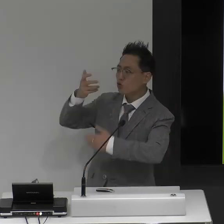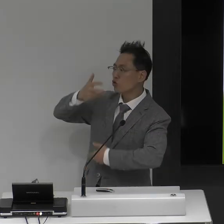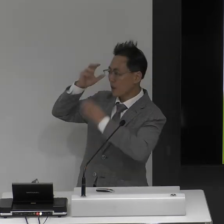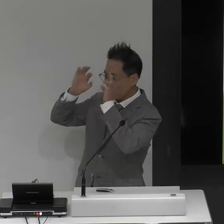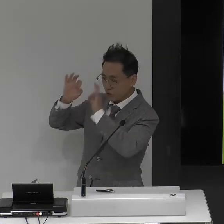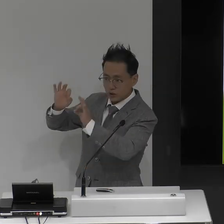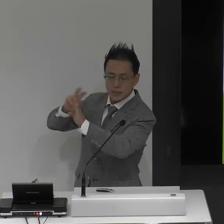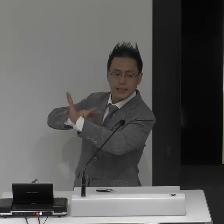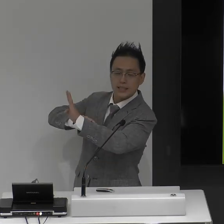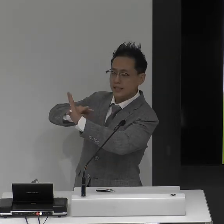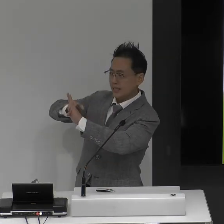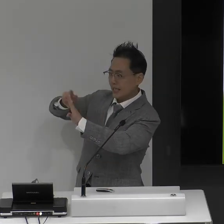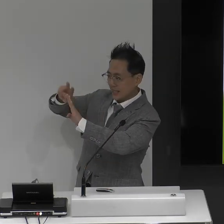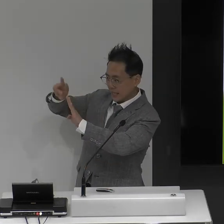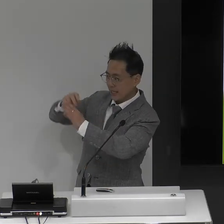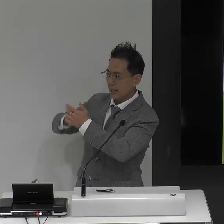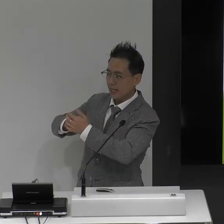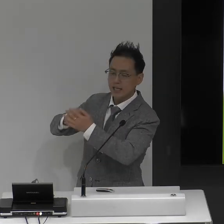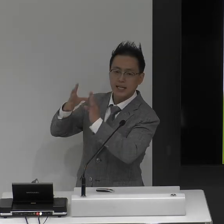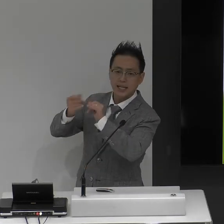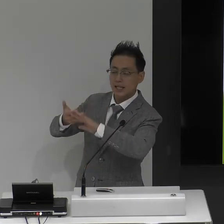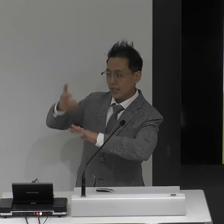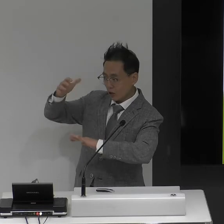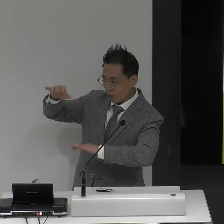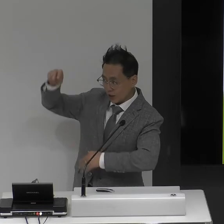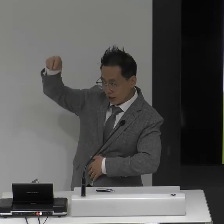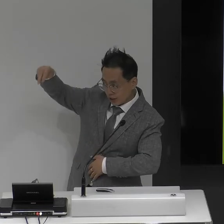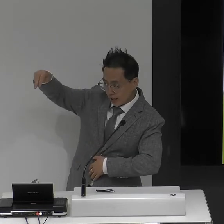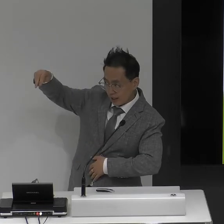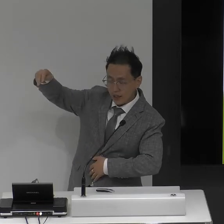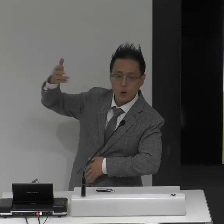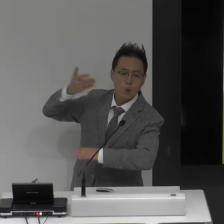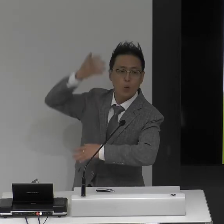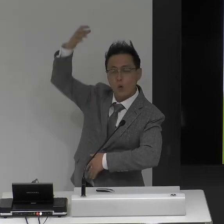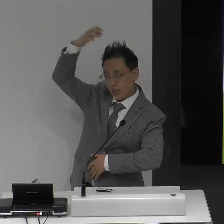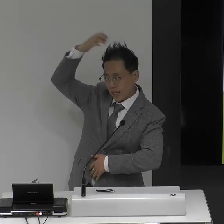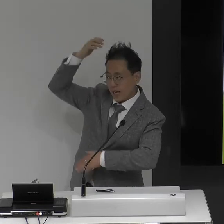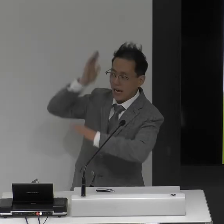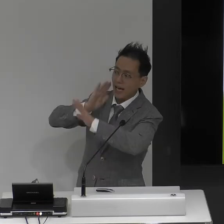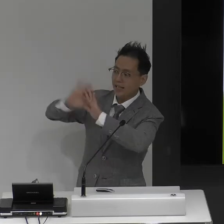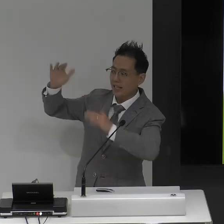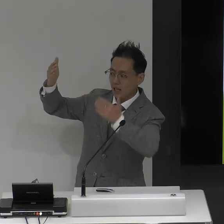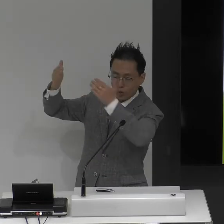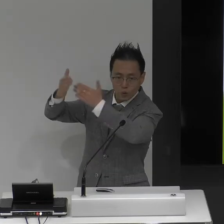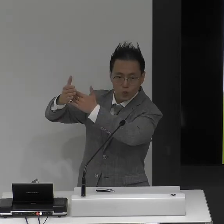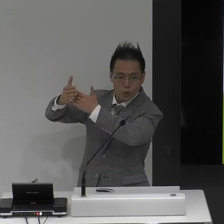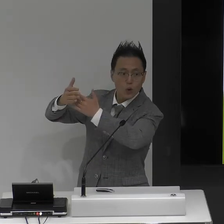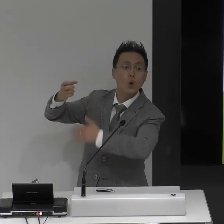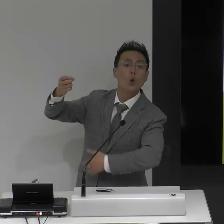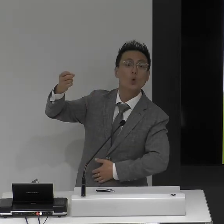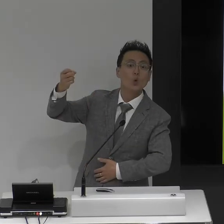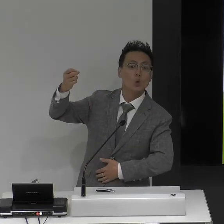꿈에 본즉 사닥다리가 땅 위에 서 있는데 꼭대기 하늘에 닿았고,